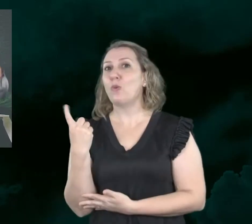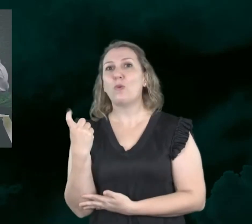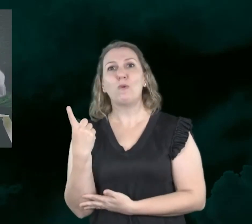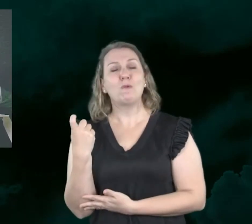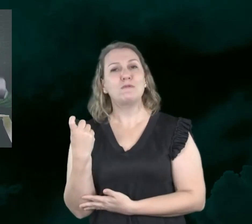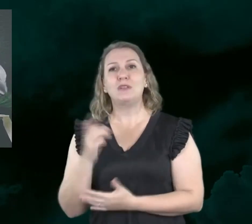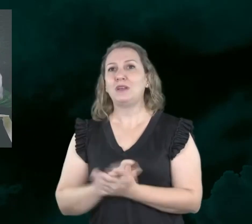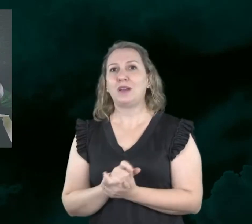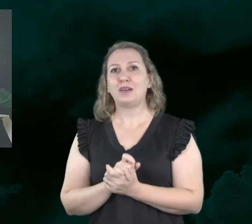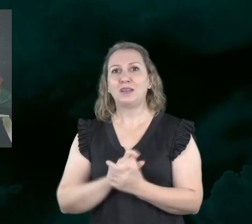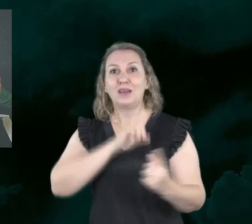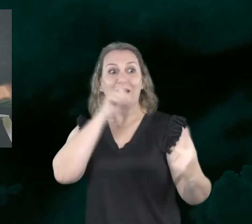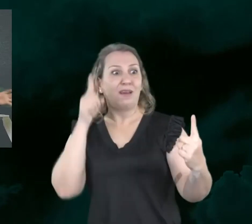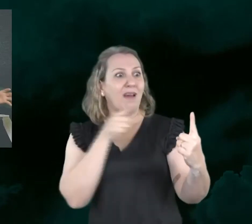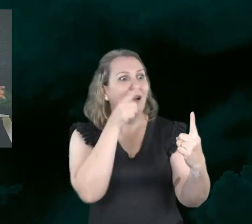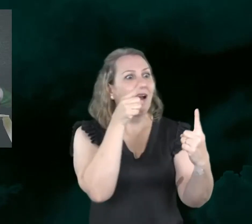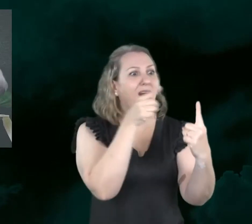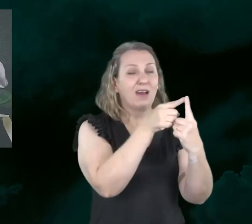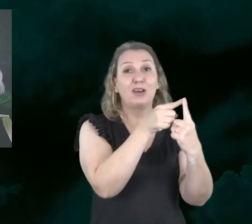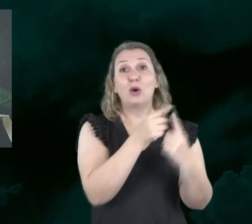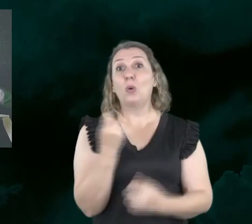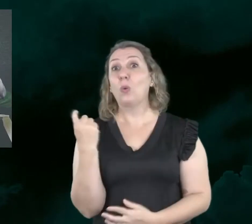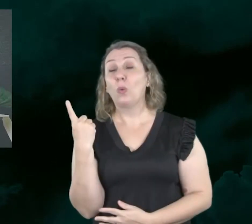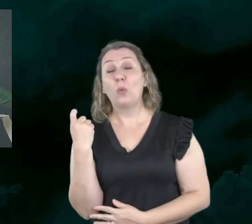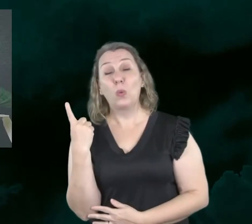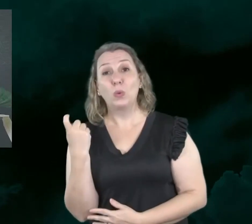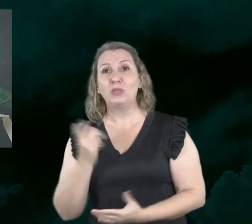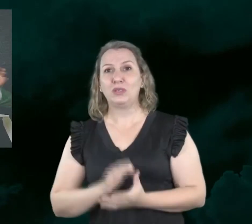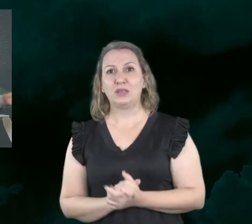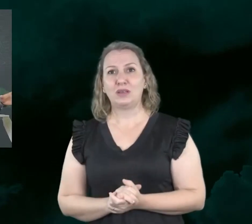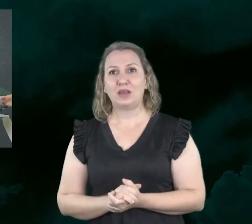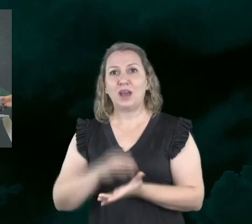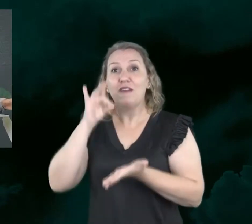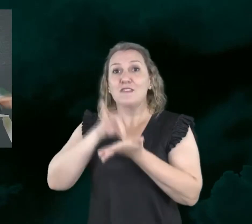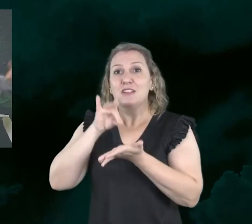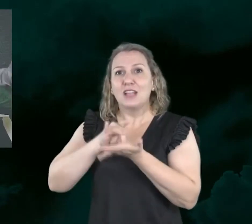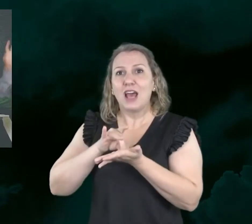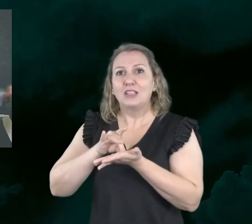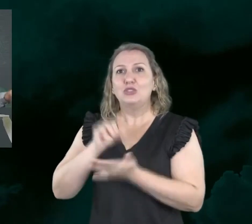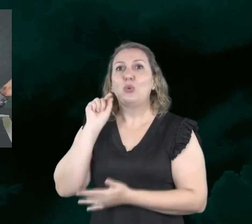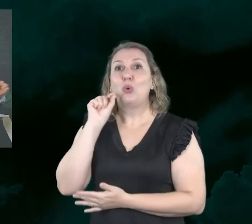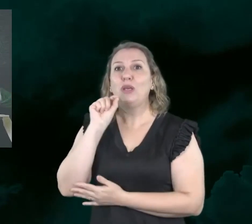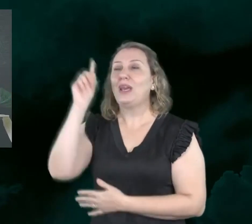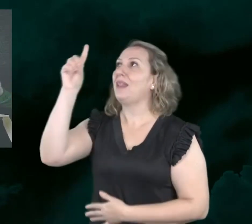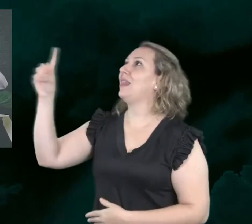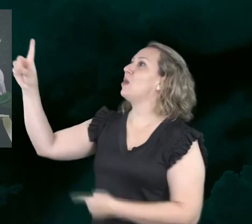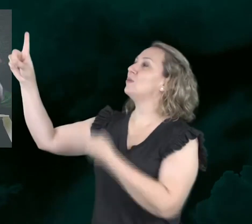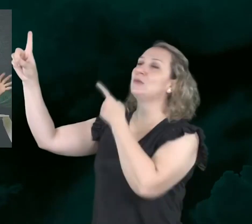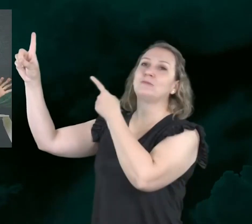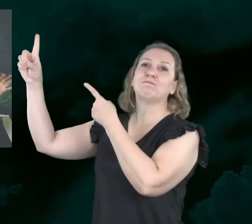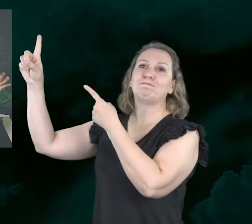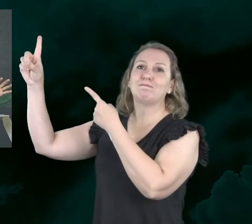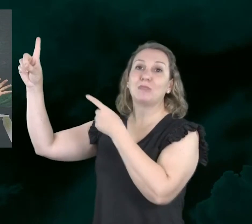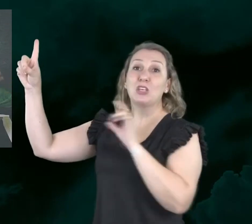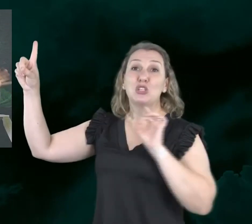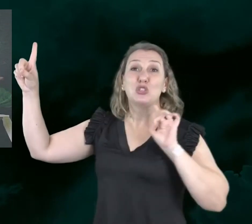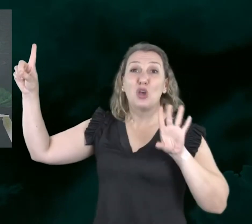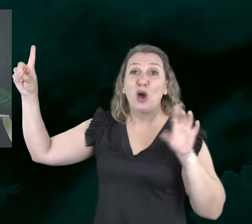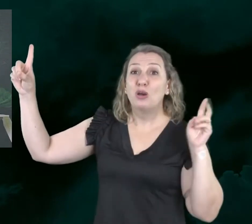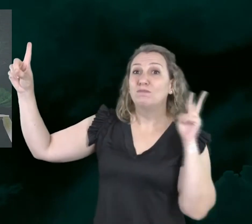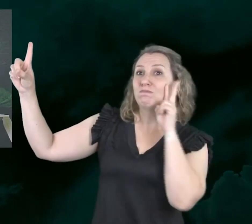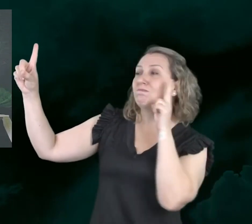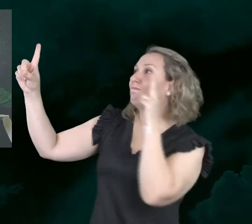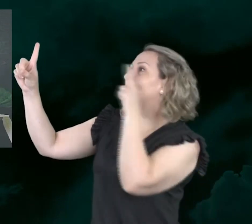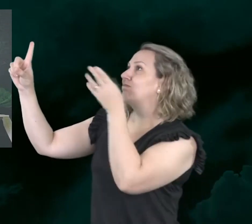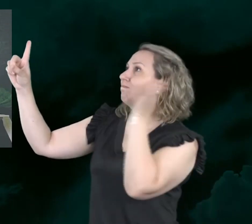E Deus é a nossa referência. A verdade é a nossa referência. Graças a Deus, nós não vivemos sem referência. Ó Senhor